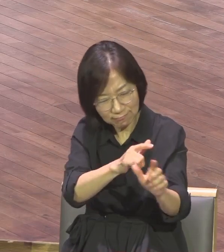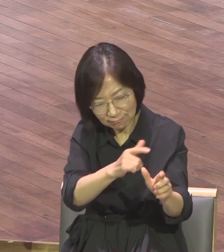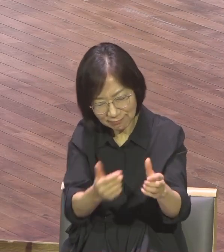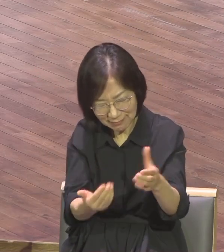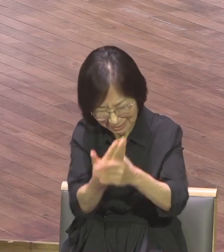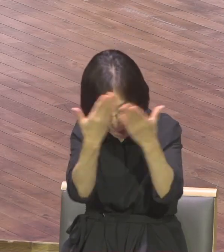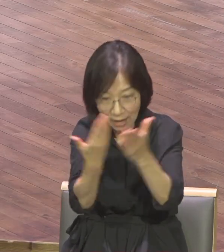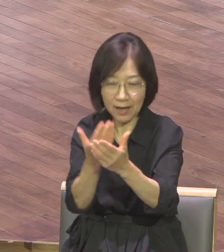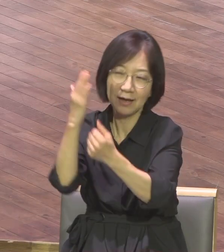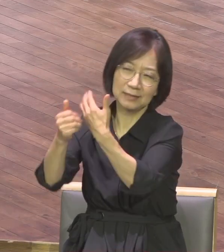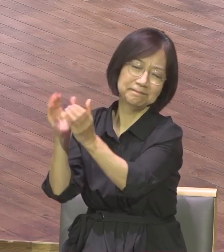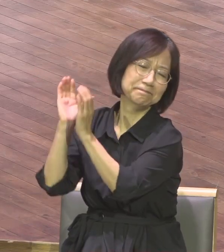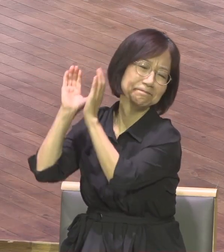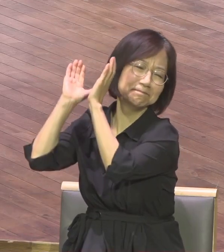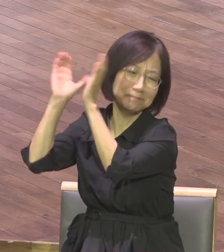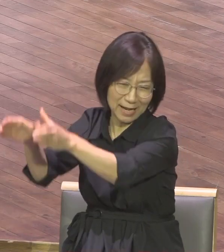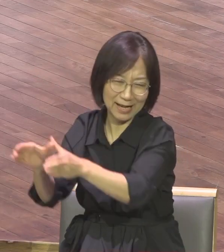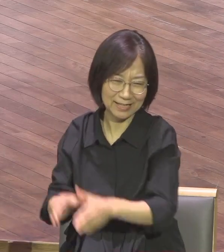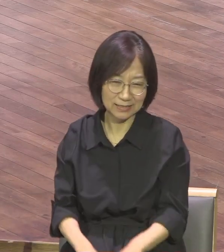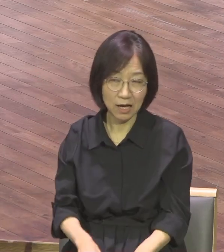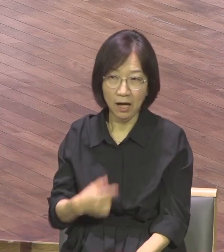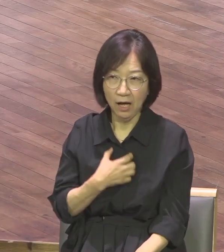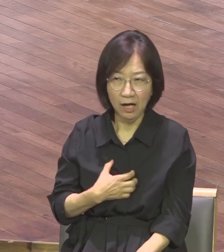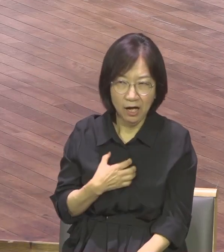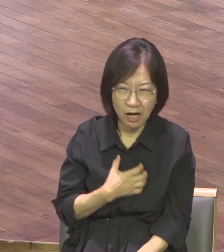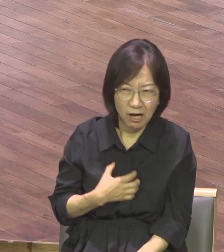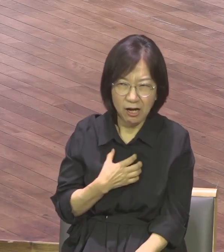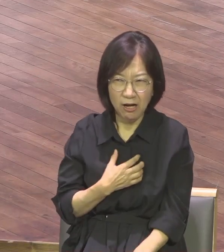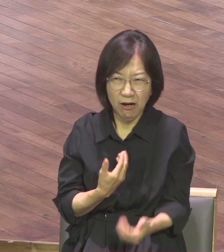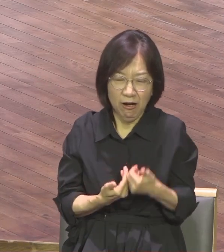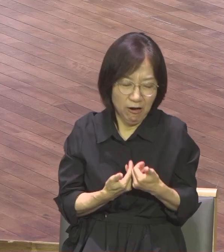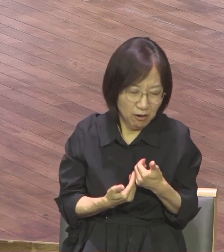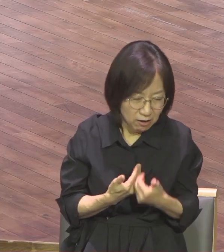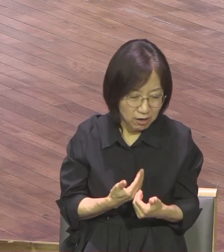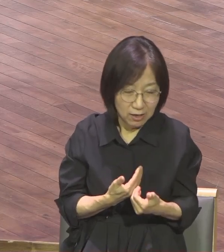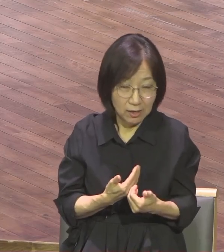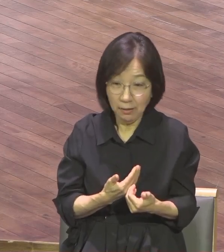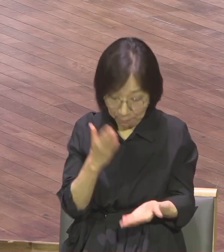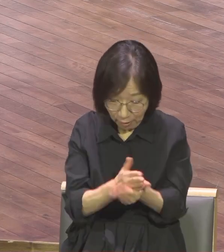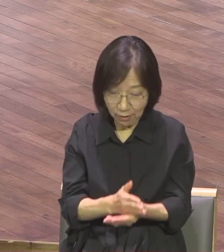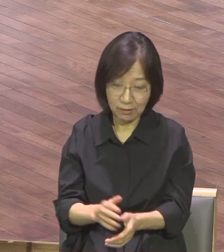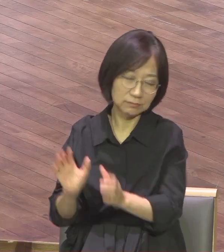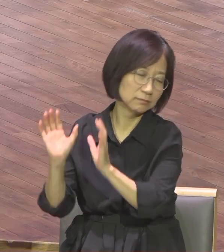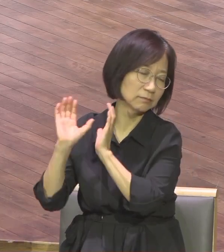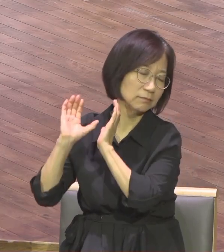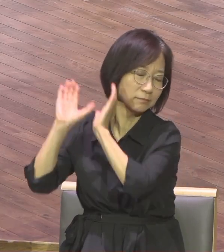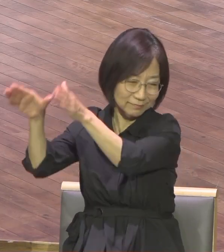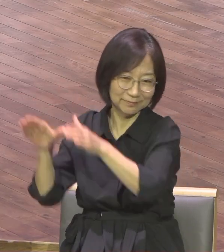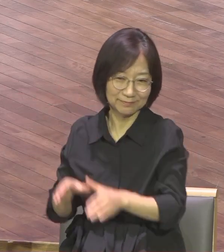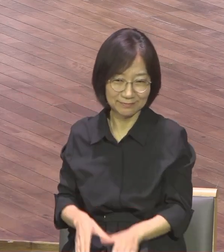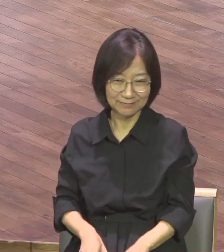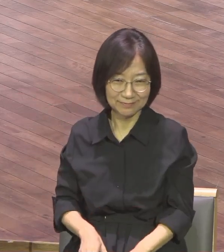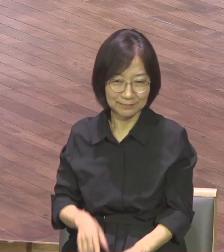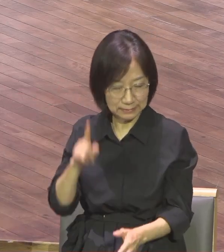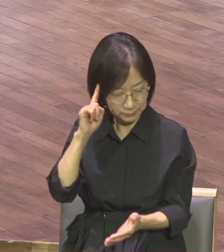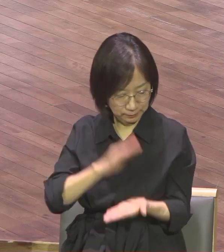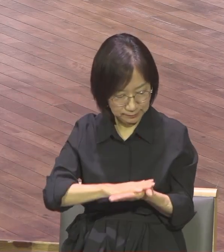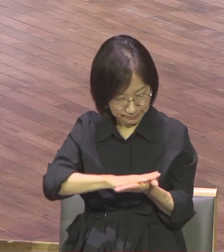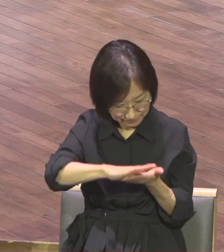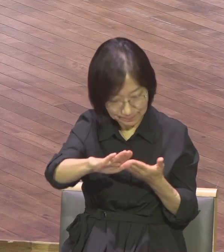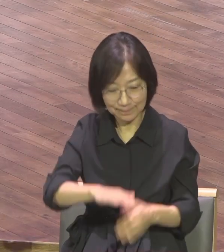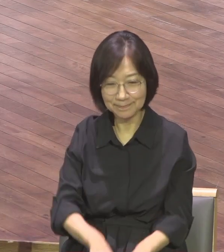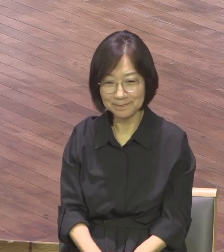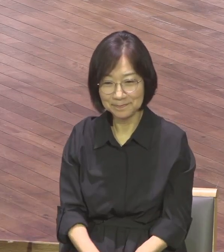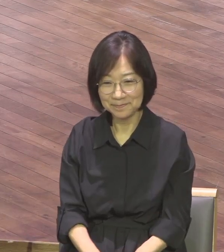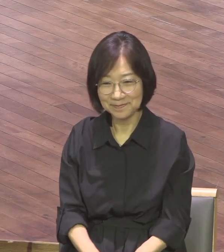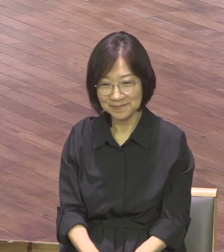그 내가 뭘 가지고 갈등하고 염려할 필요 없어요. 너희 염려를 주께 맡겨라. 아멘. 기도를 맡기면 패스 오바 맡겨버리면